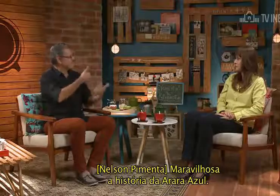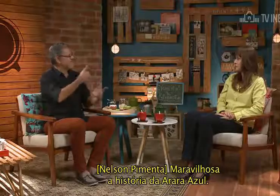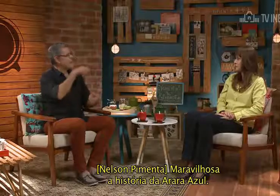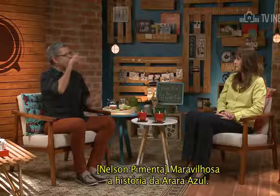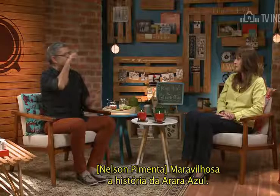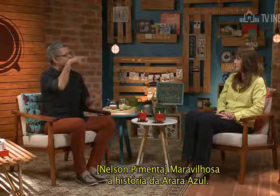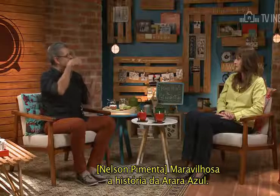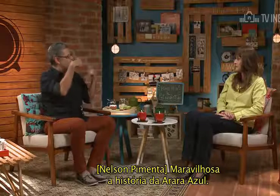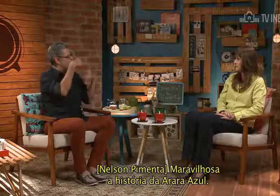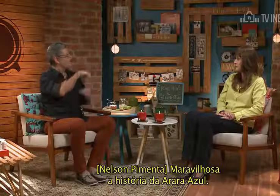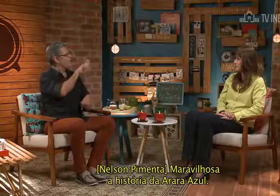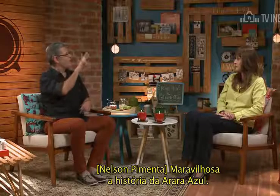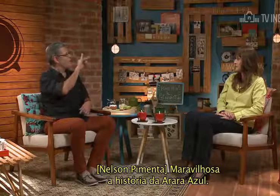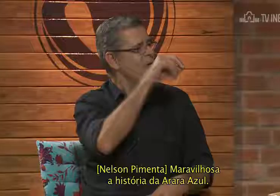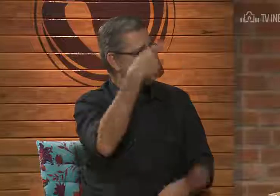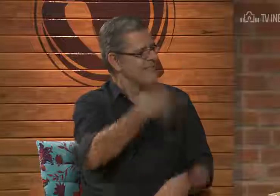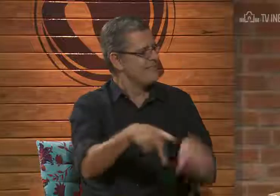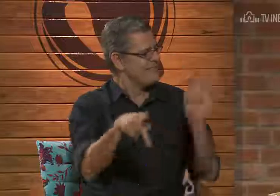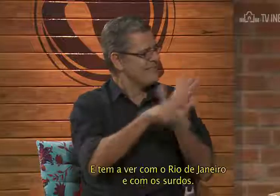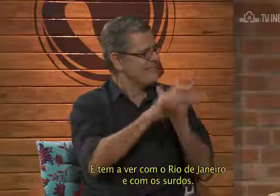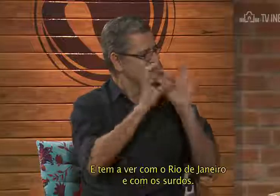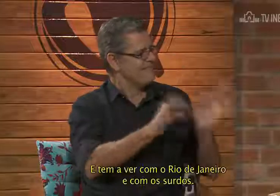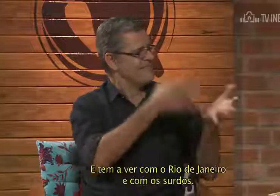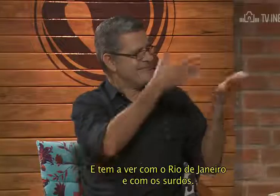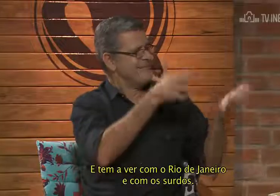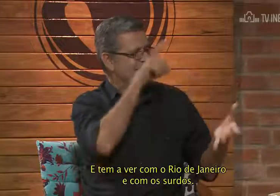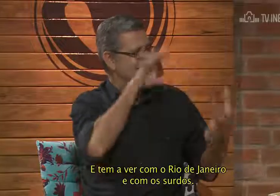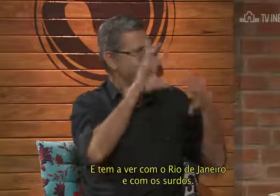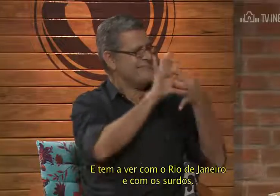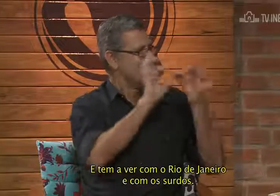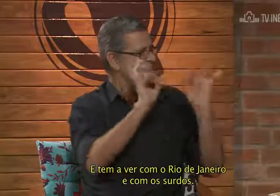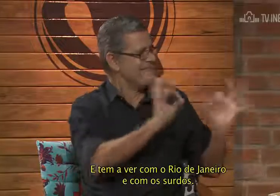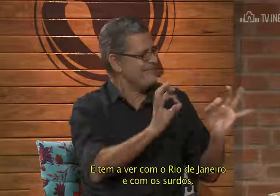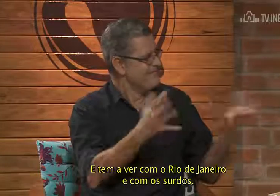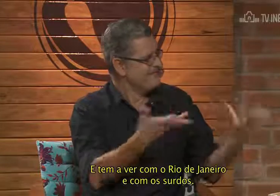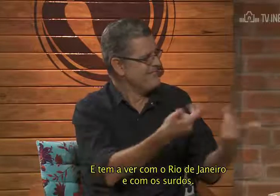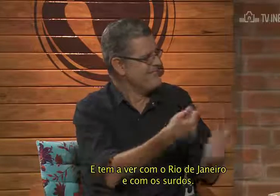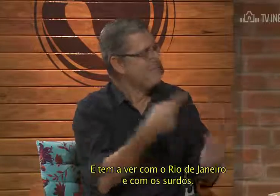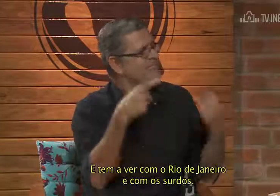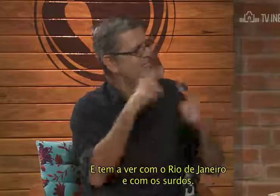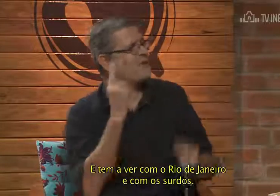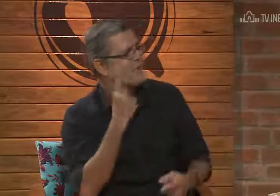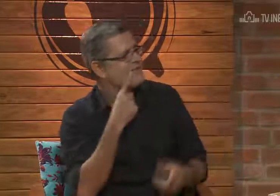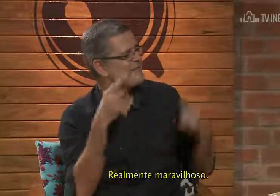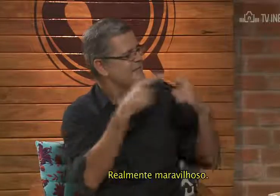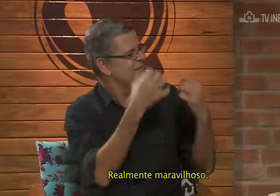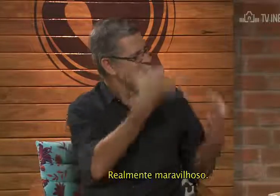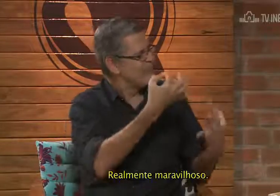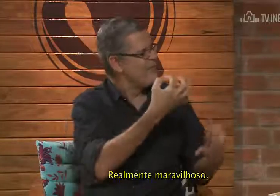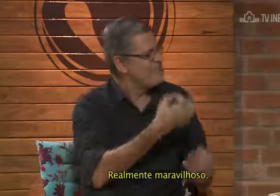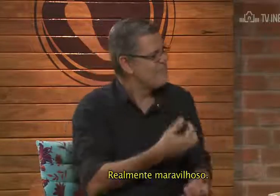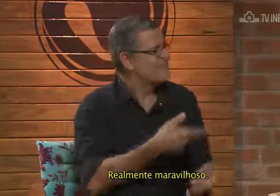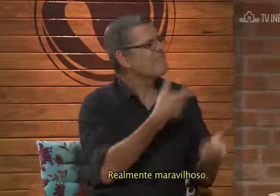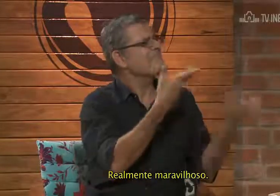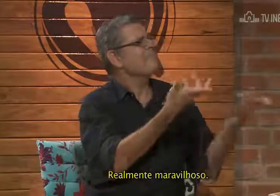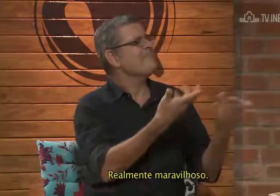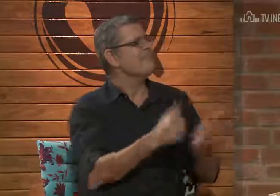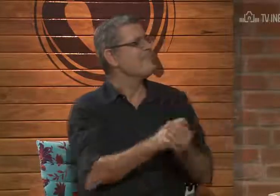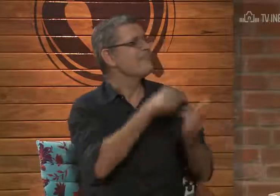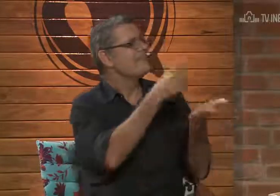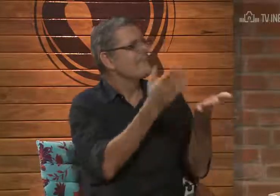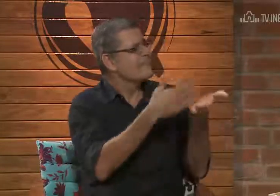Maravilhosa a história da Arara Azul. E tem a ver com o Rio de Janeiro e com os surdos. Realmente